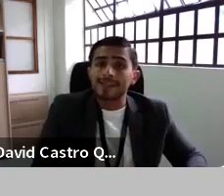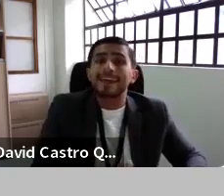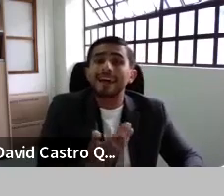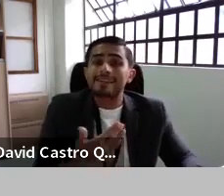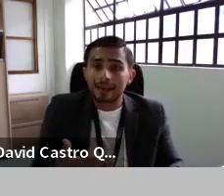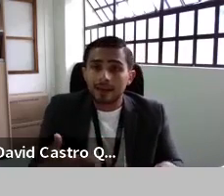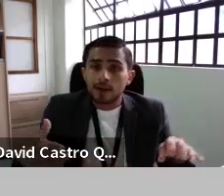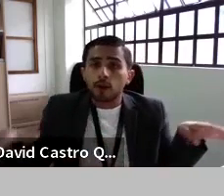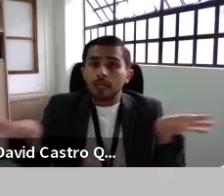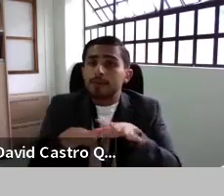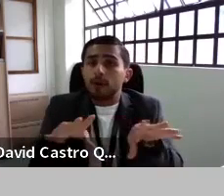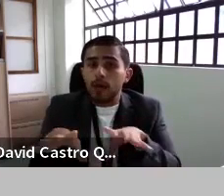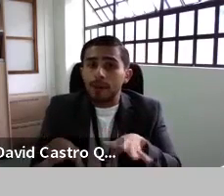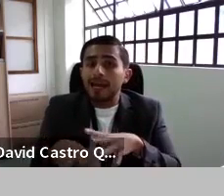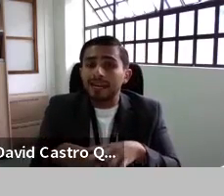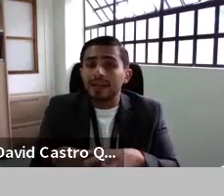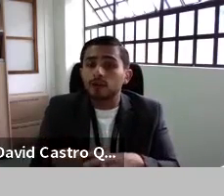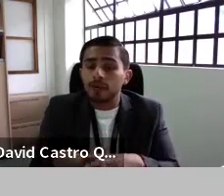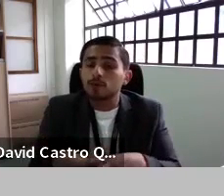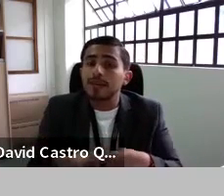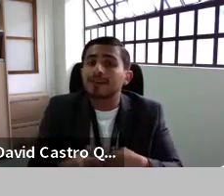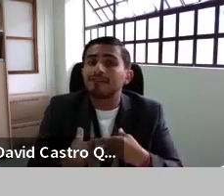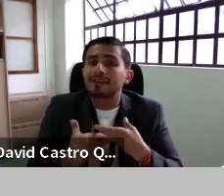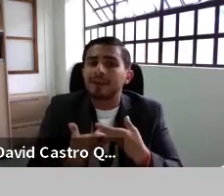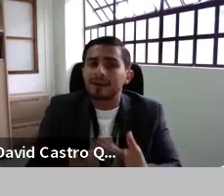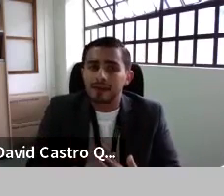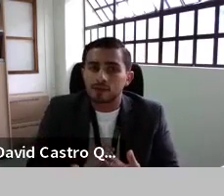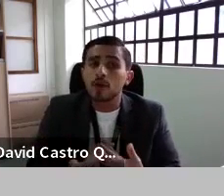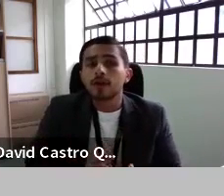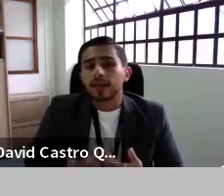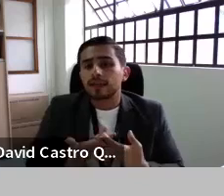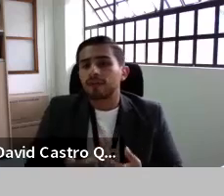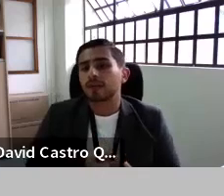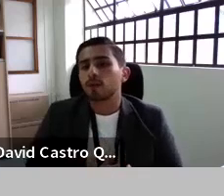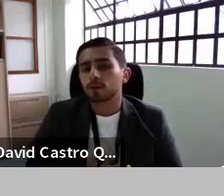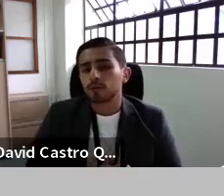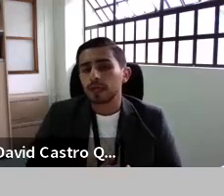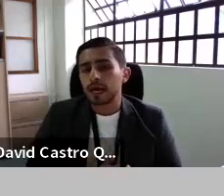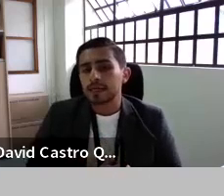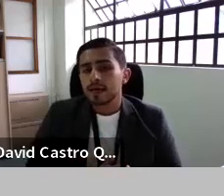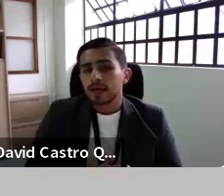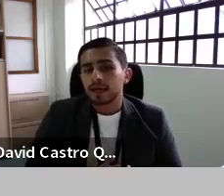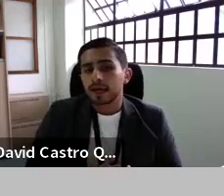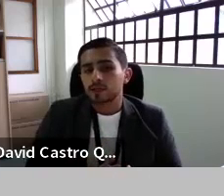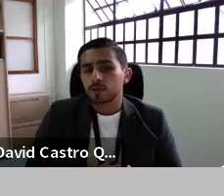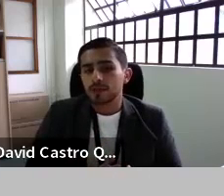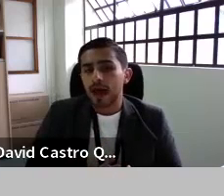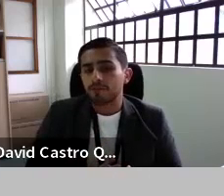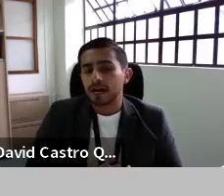qué hacer con ese panorama en el que encontramos tanta falta de acceso tanta falta de oportunidades y que esto pues al final